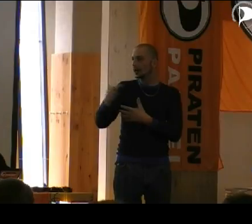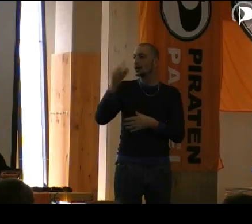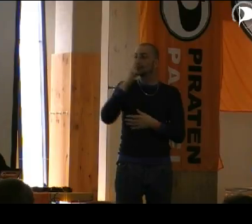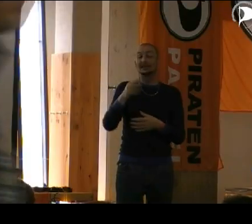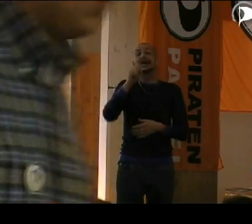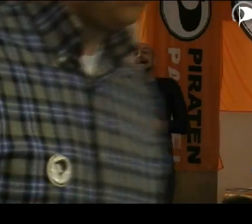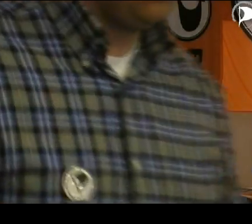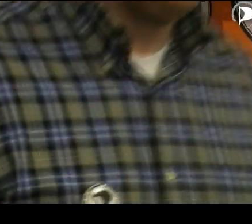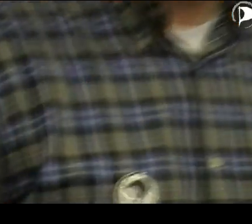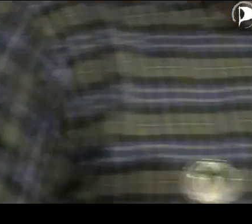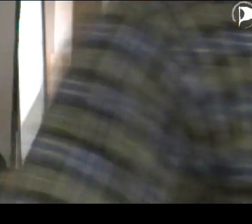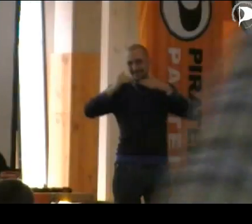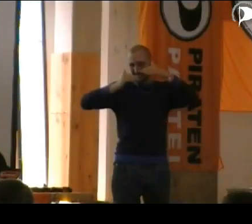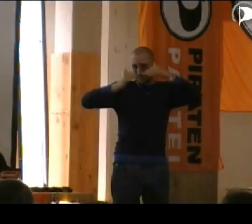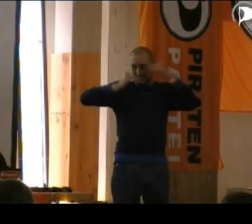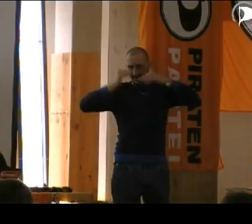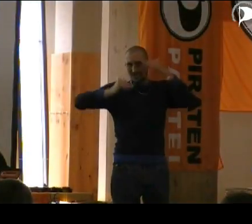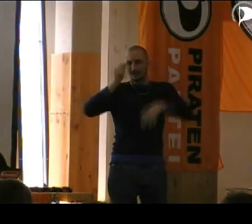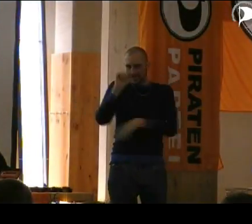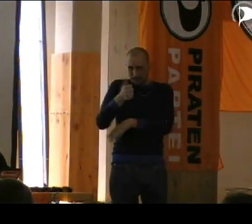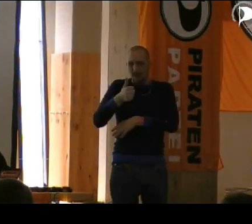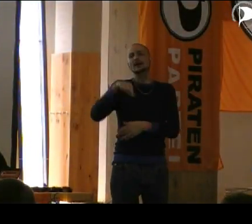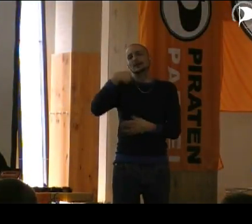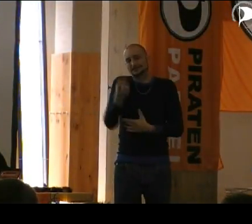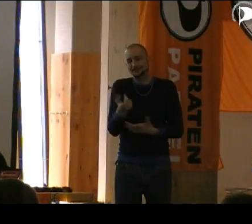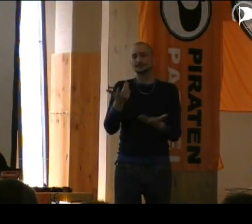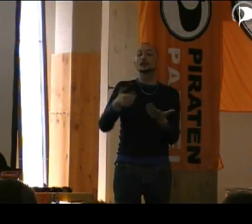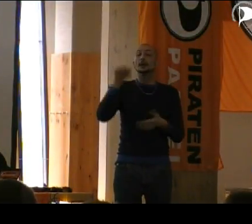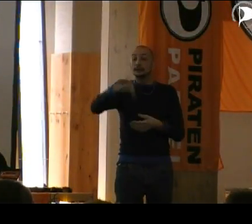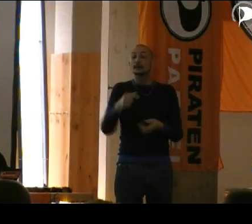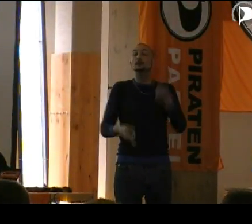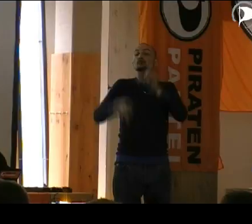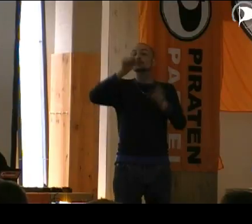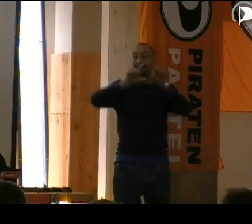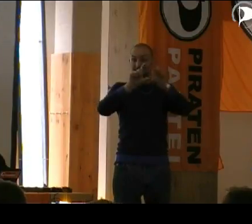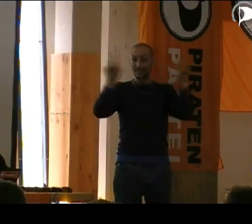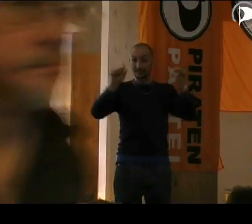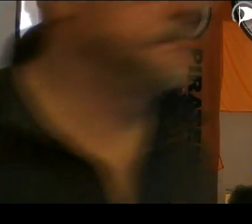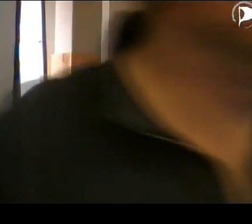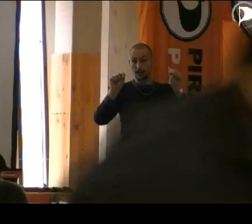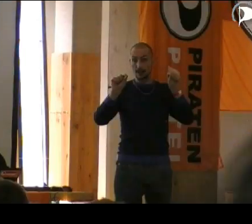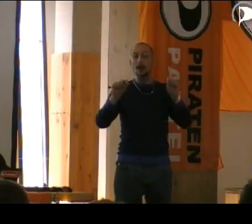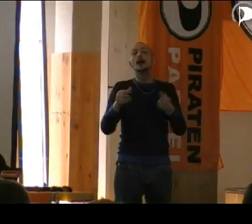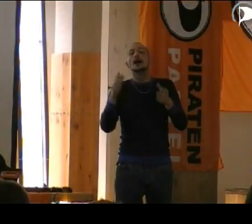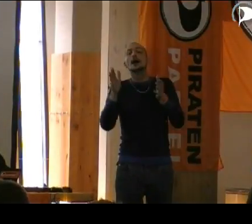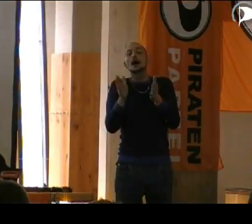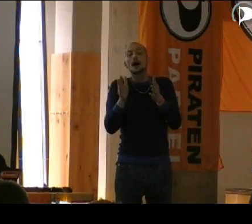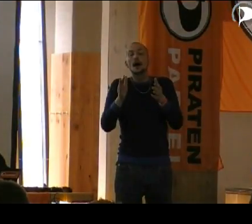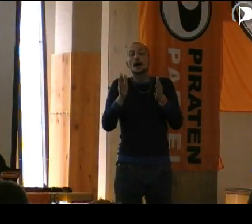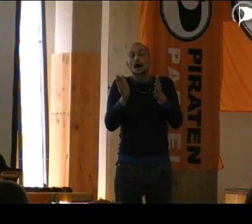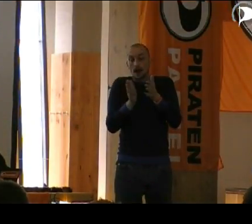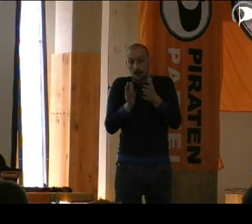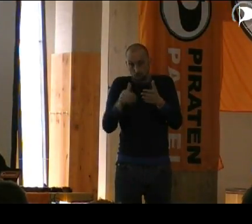wirklich klappt ist die stimmzettel funktioniert so wie er das wird ja nicht kennt